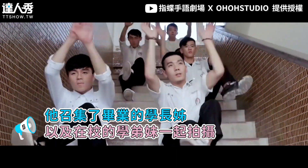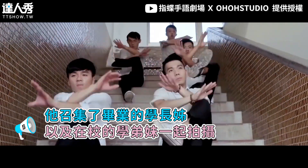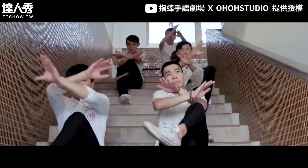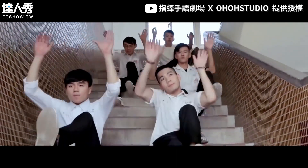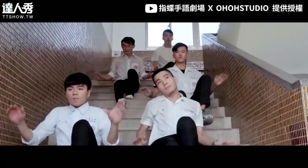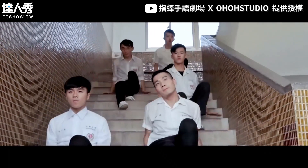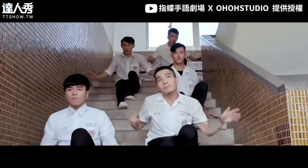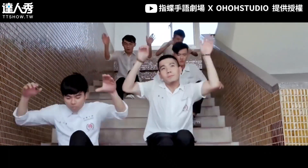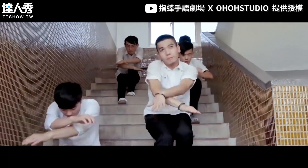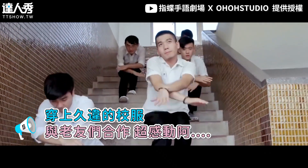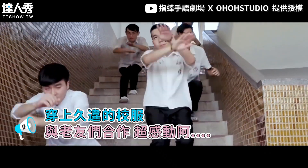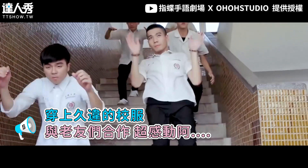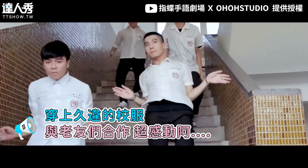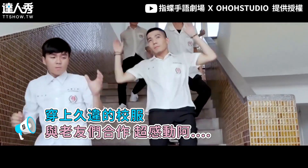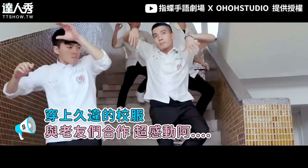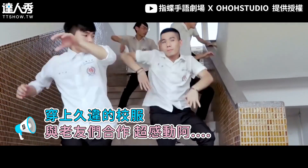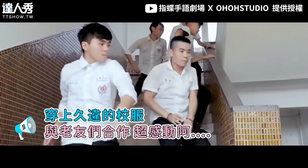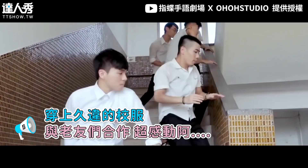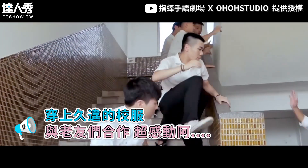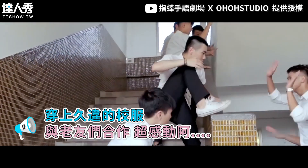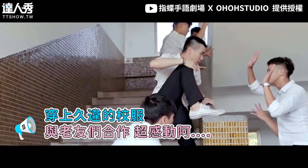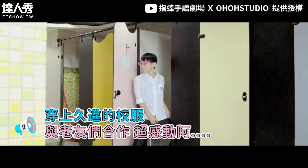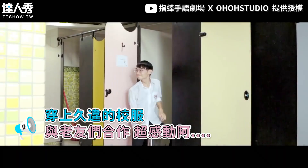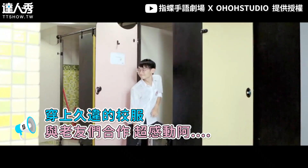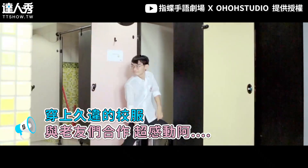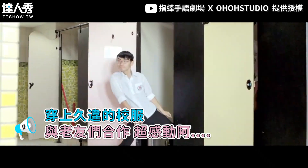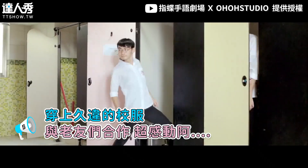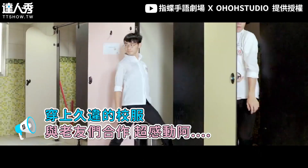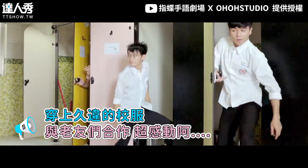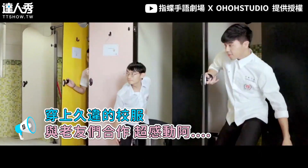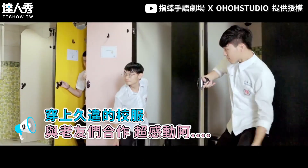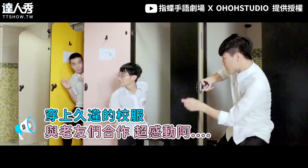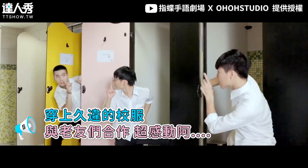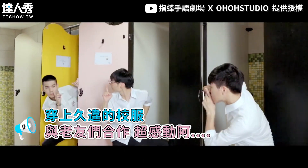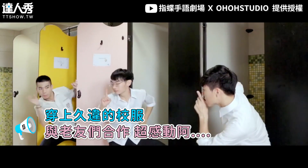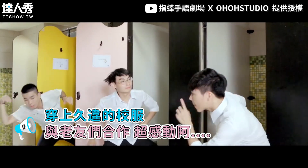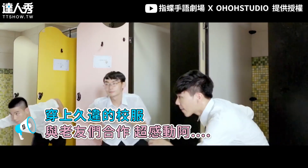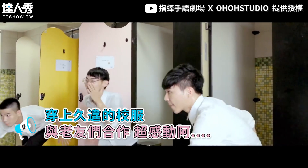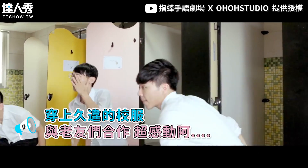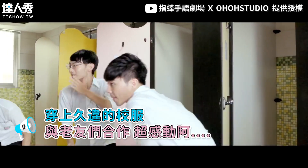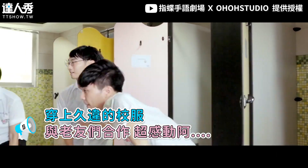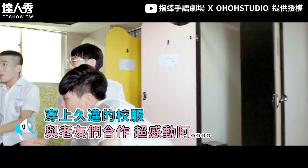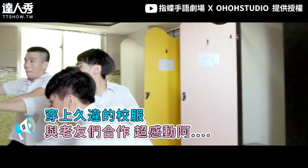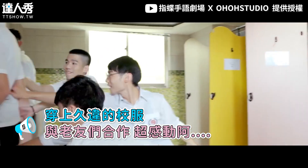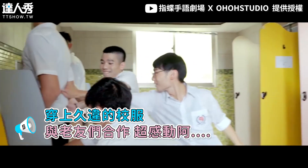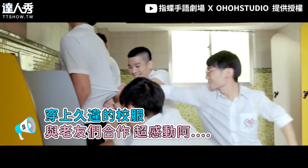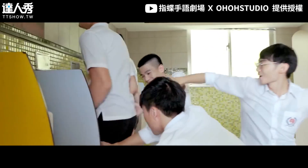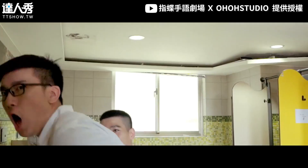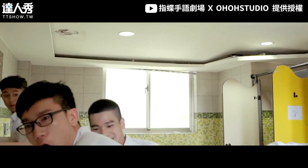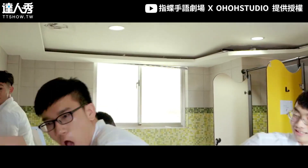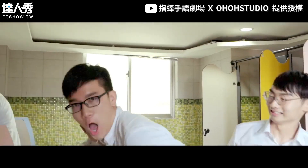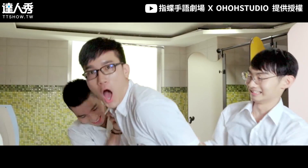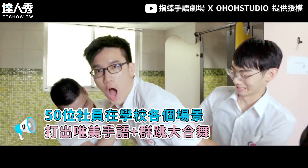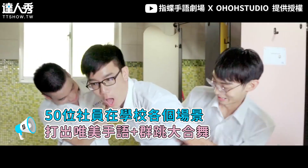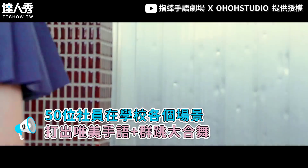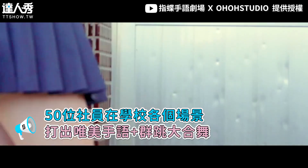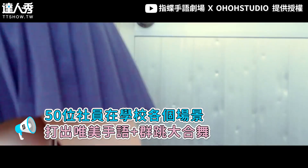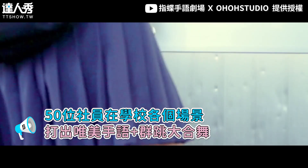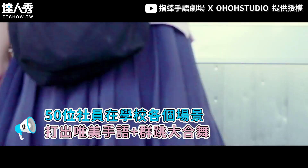不再有，现在已经看不到铁盒的钥匙孔，看见他修了好久好久好久，